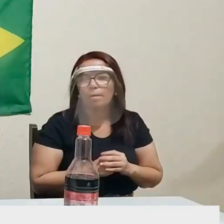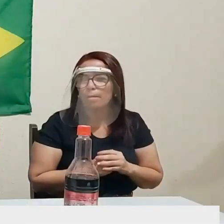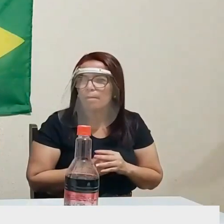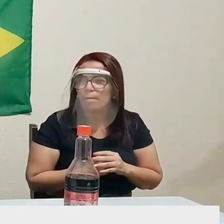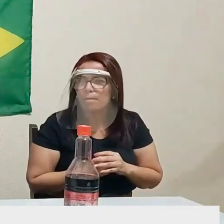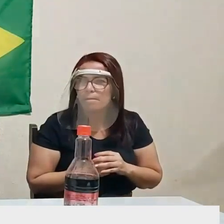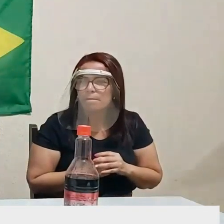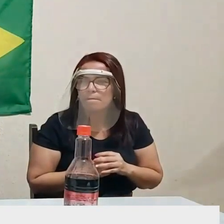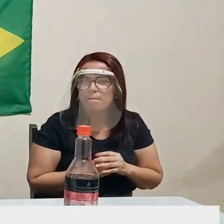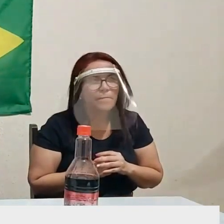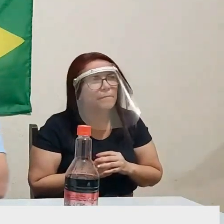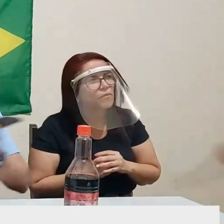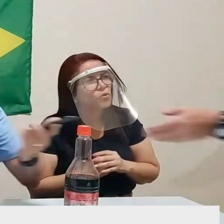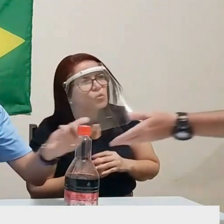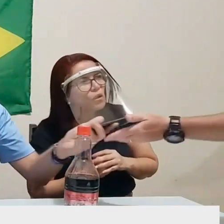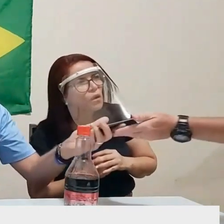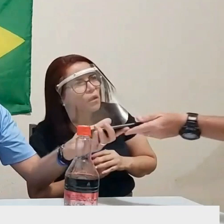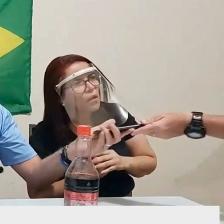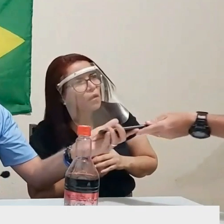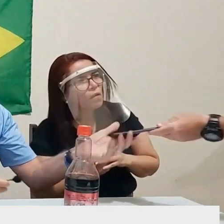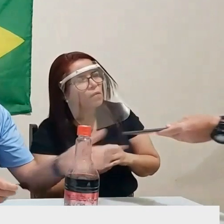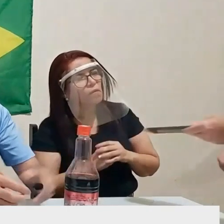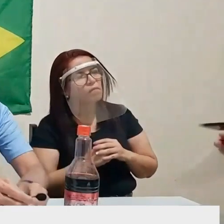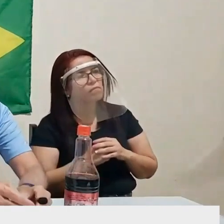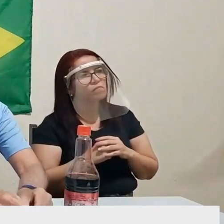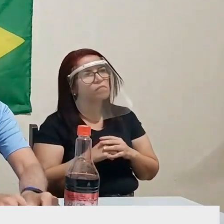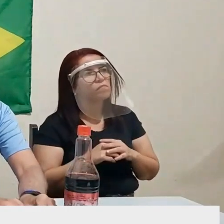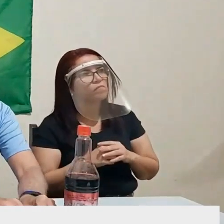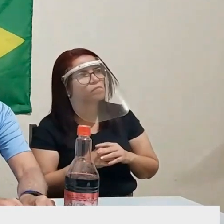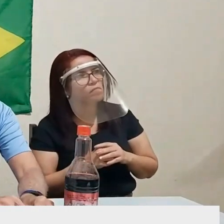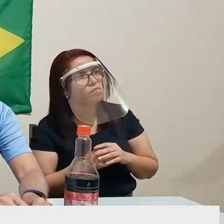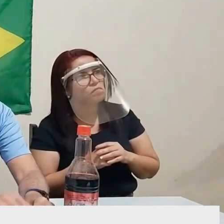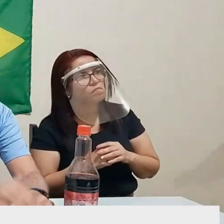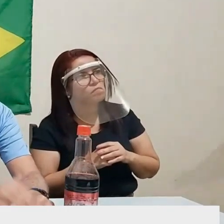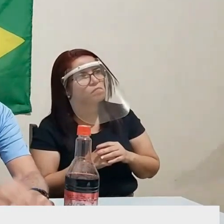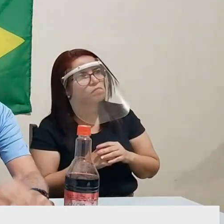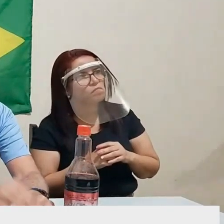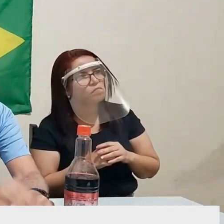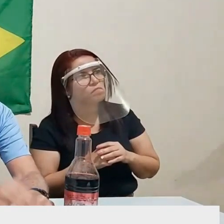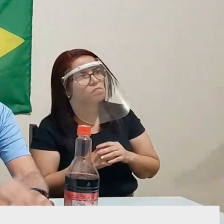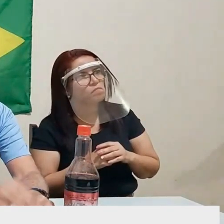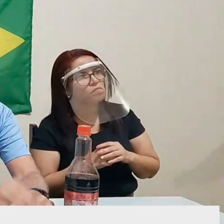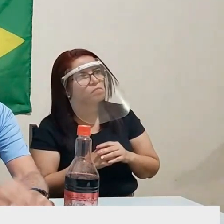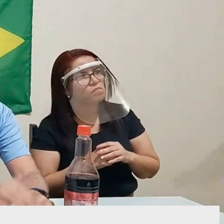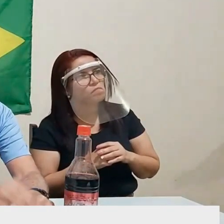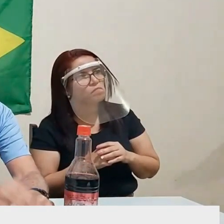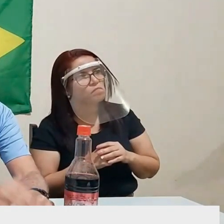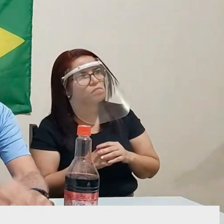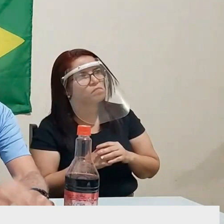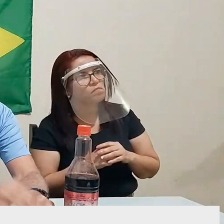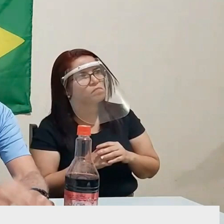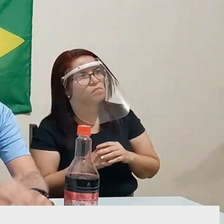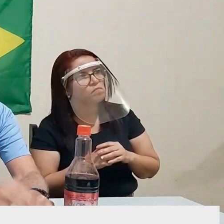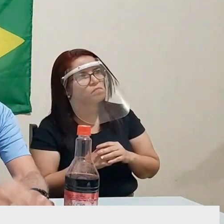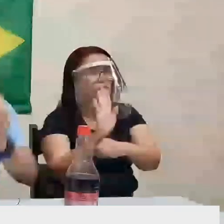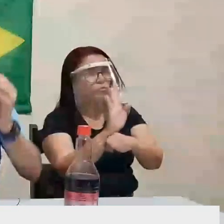PCC? Ó, essa operação foi conduzida pela Polícia Federal, com toda independência.